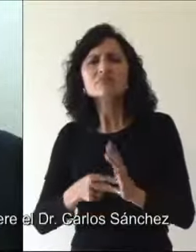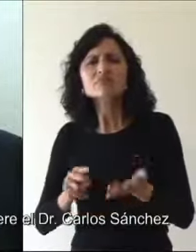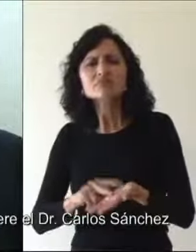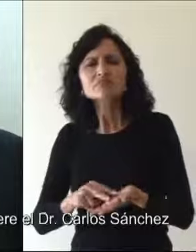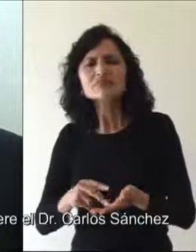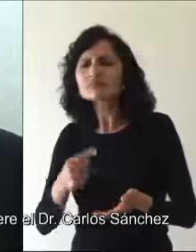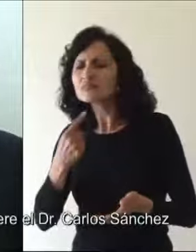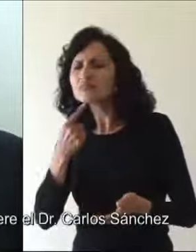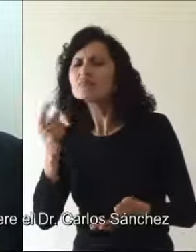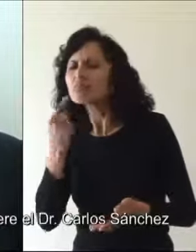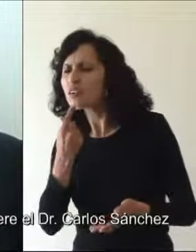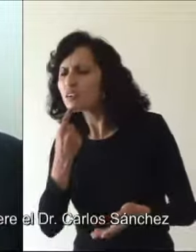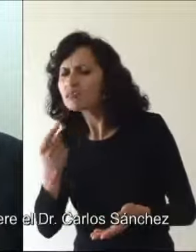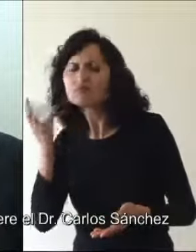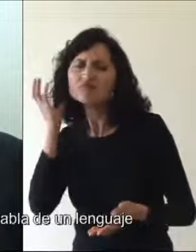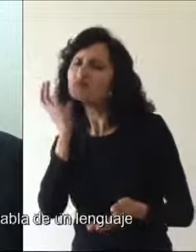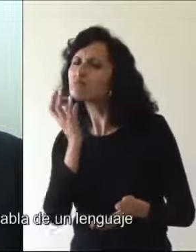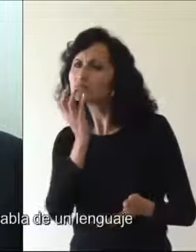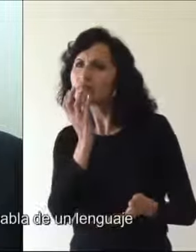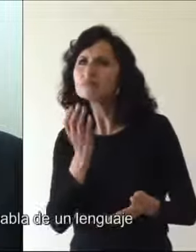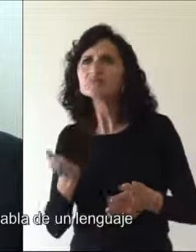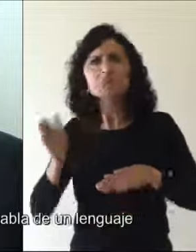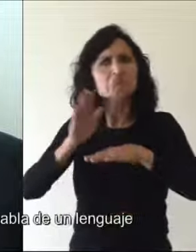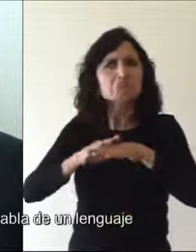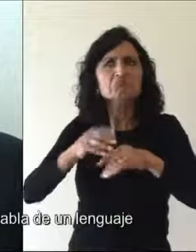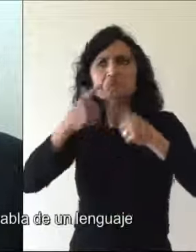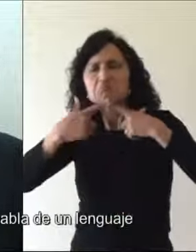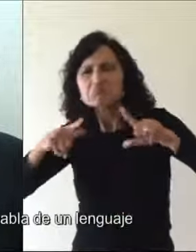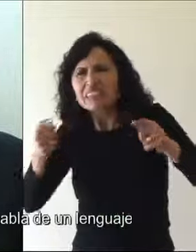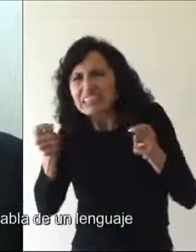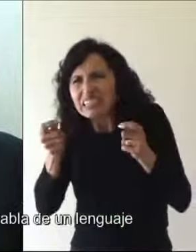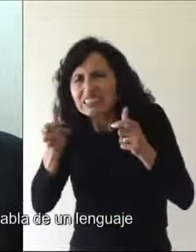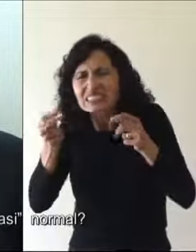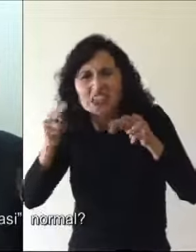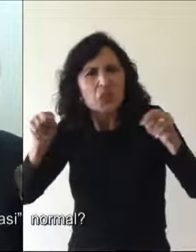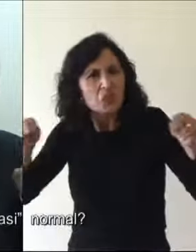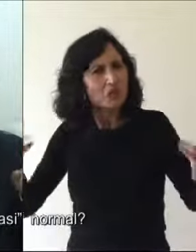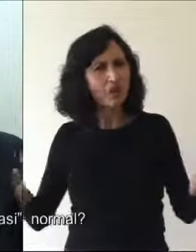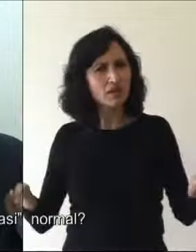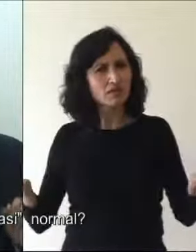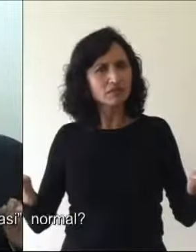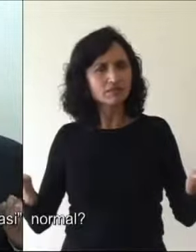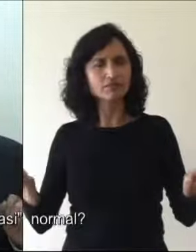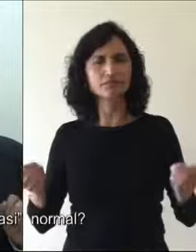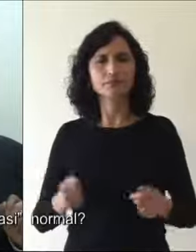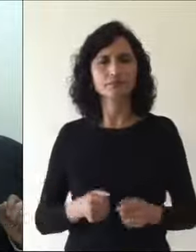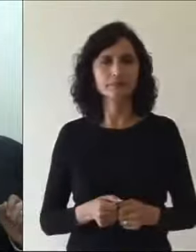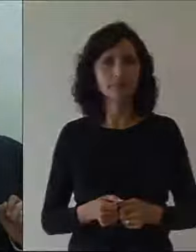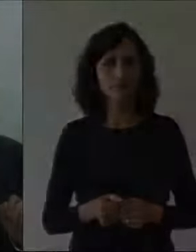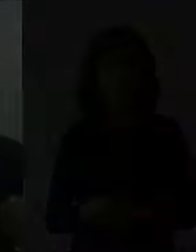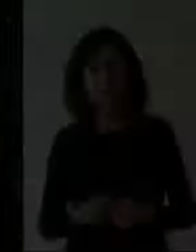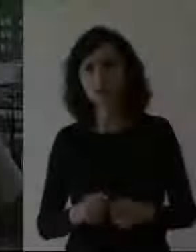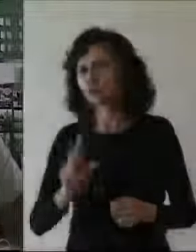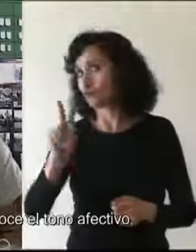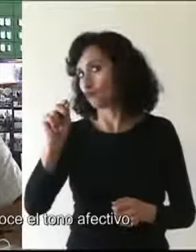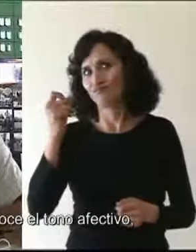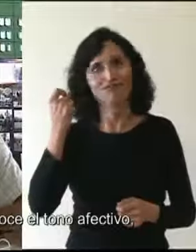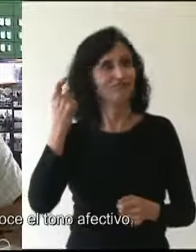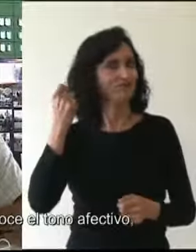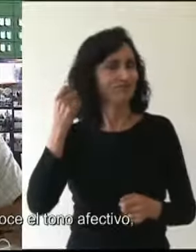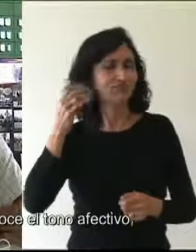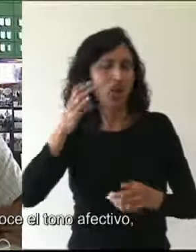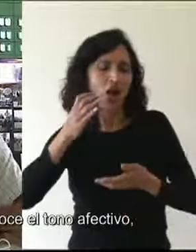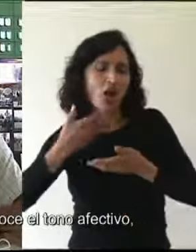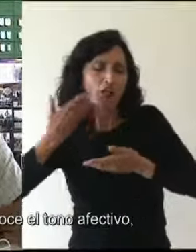qué se refiere el doctor Carlos Sánchez cuando habla de un lenguaje casi normal?